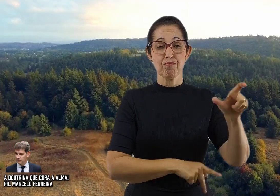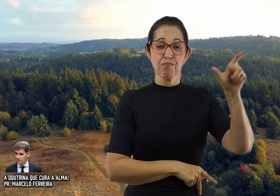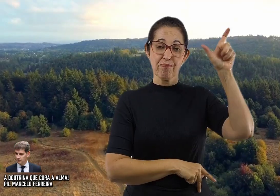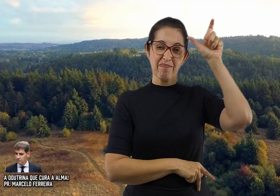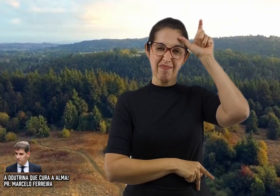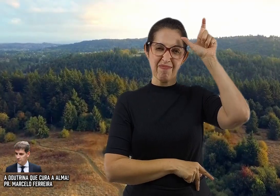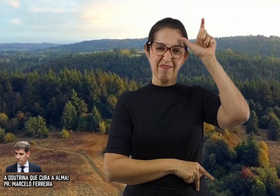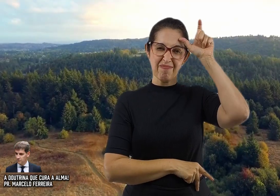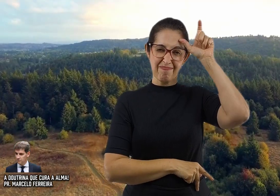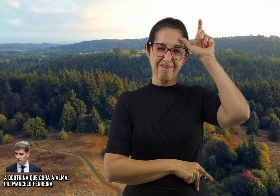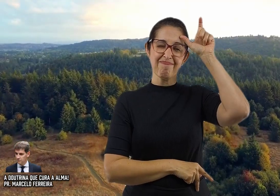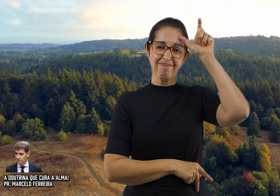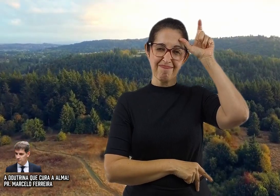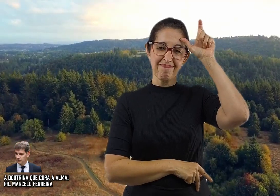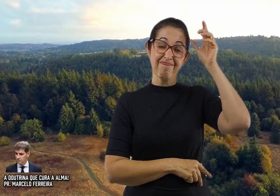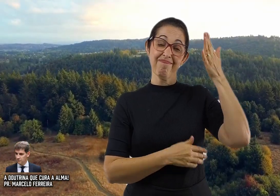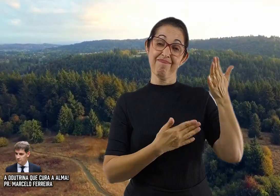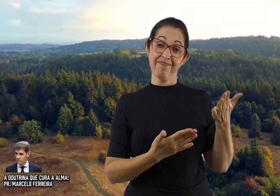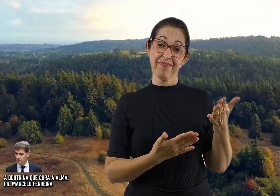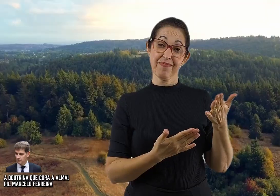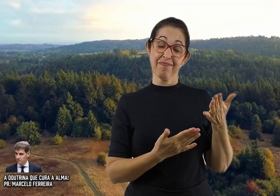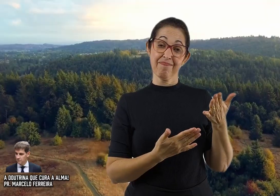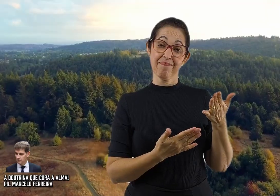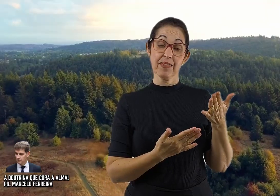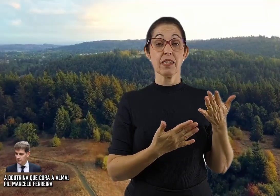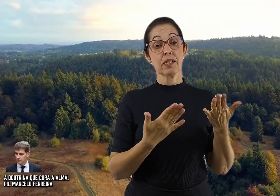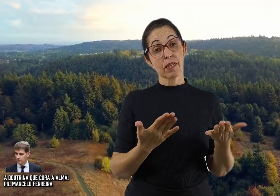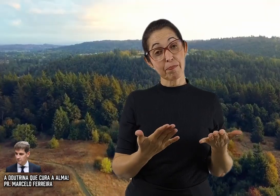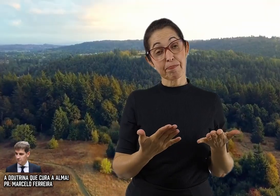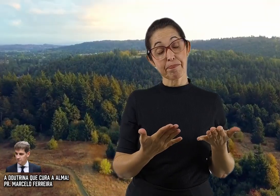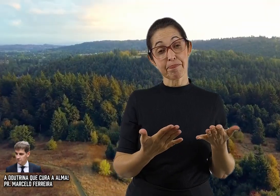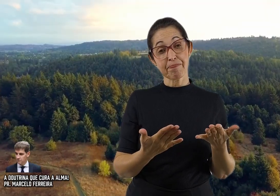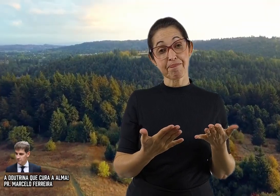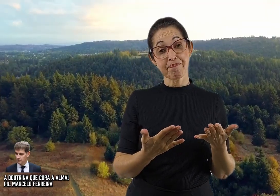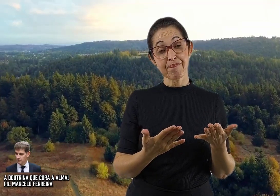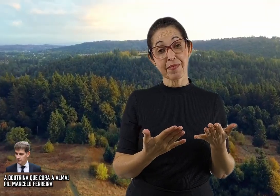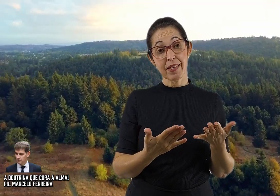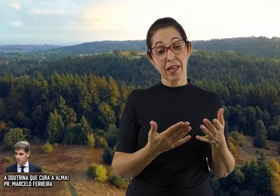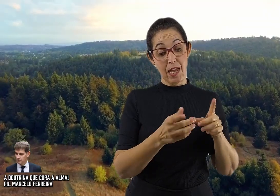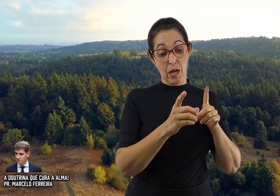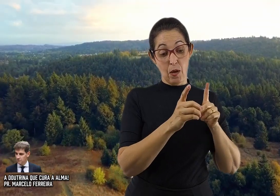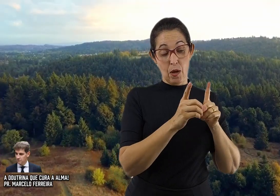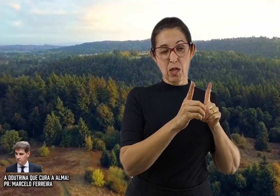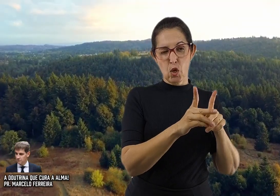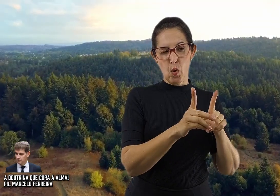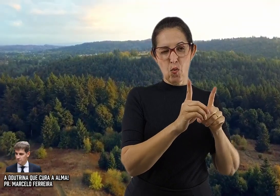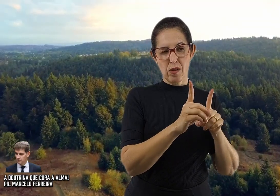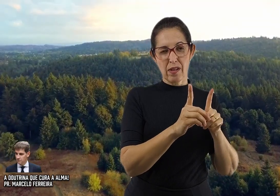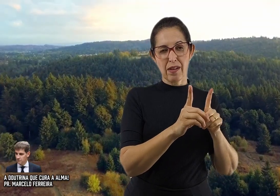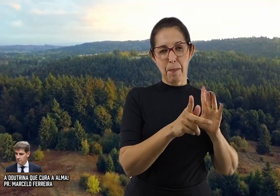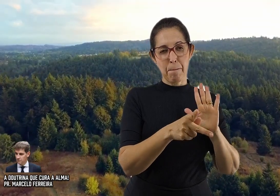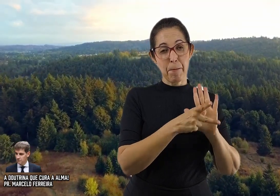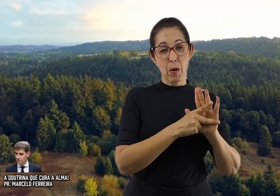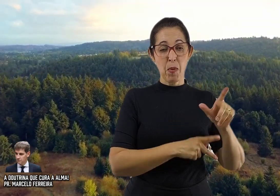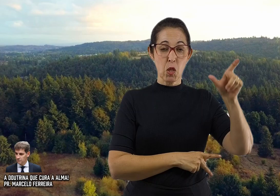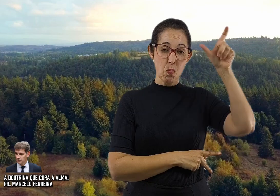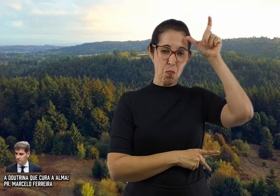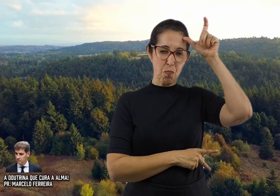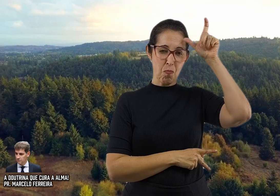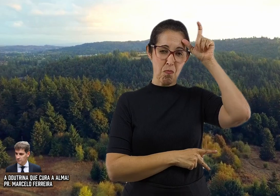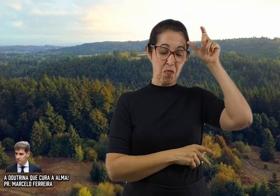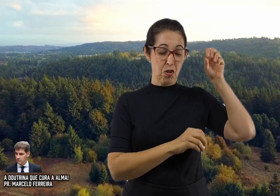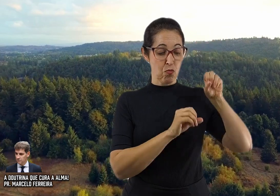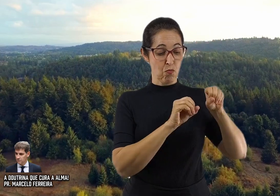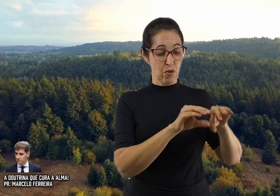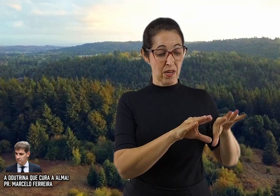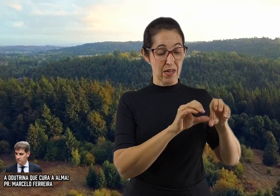malignas. Então, doutrina é ensino. É o ensino, ele é maligno. Nós vamos ver que existem